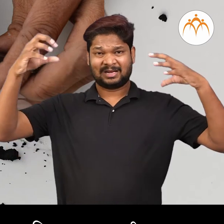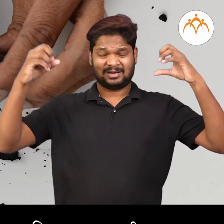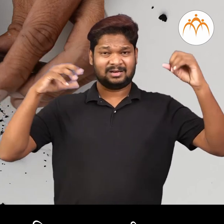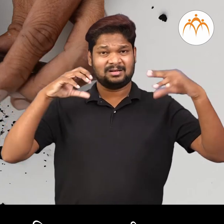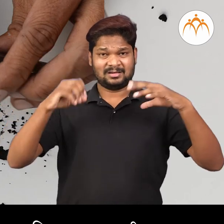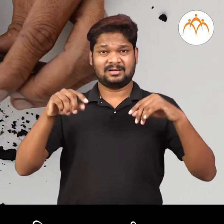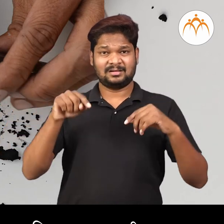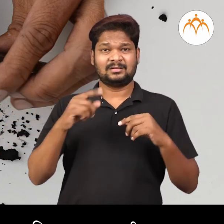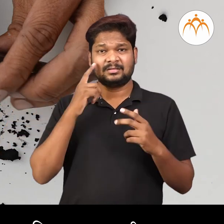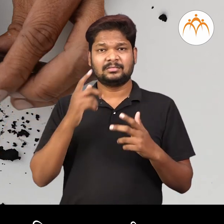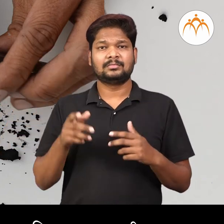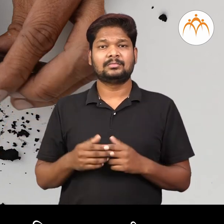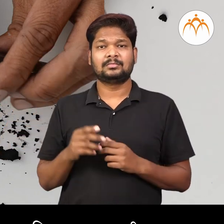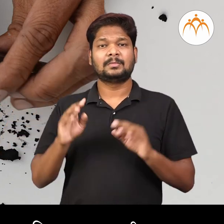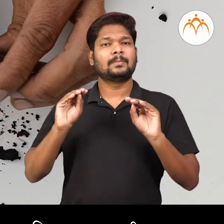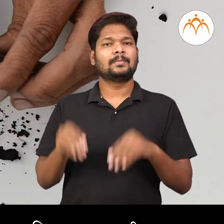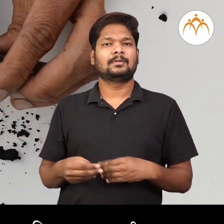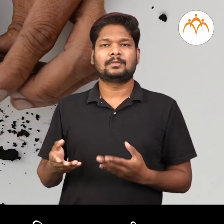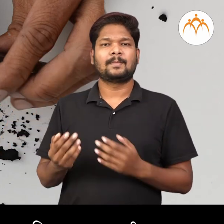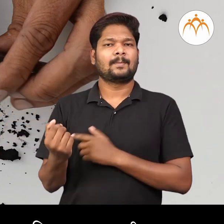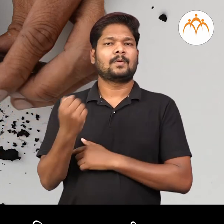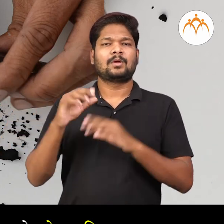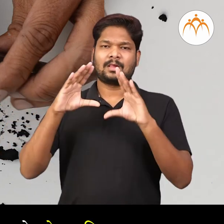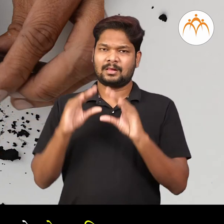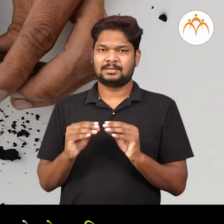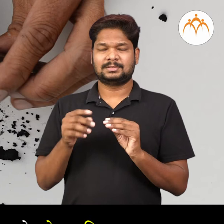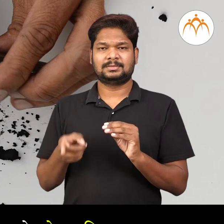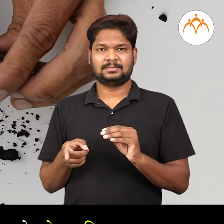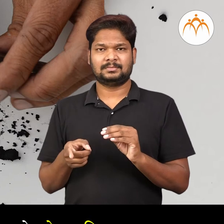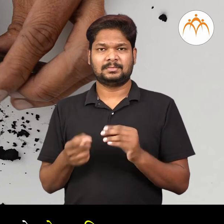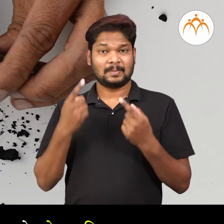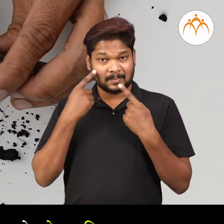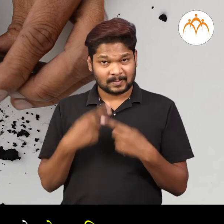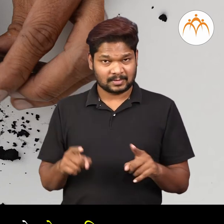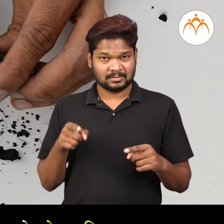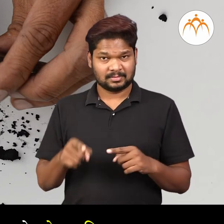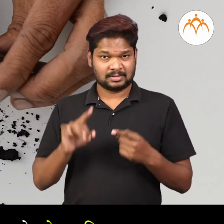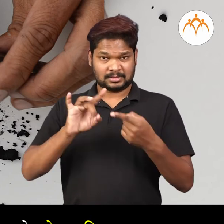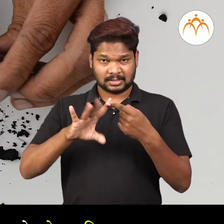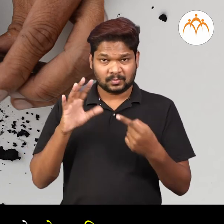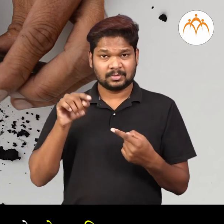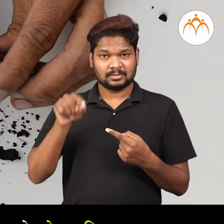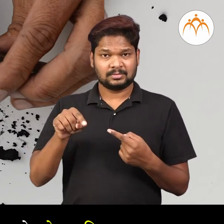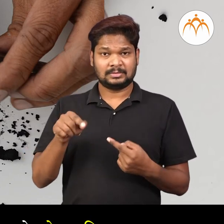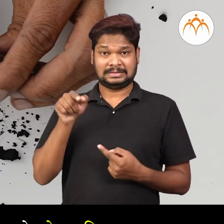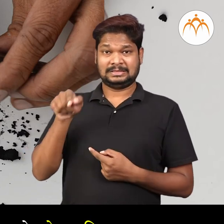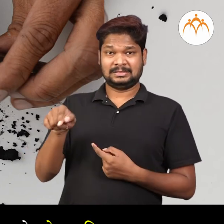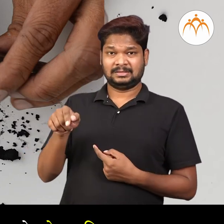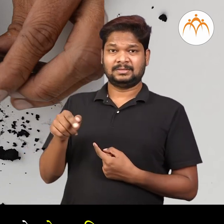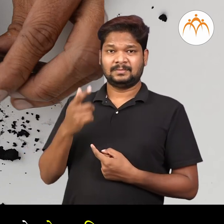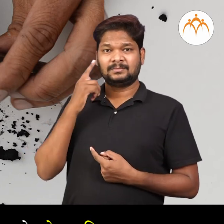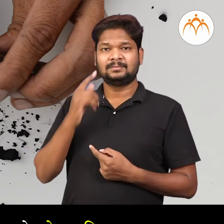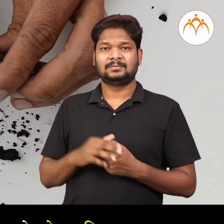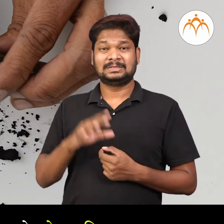विद्युत घटा तू न्यू शक करना ही परंतु इलेक्ट्रिक - ने